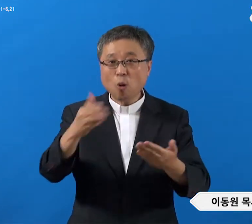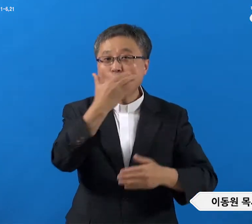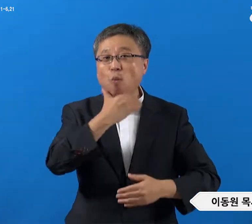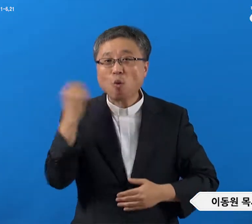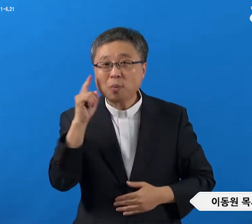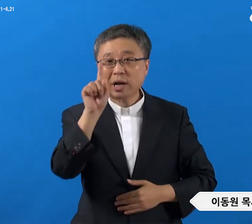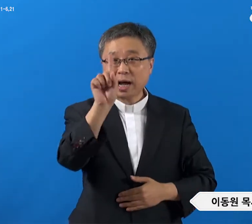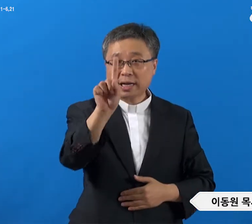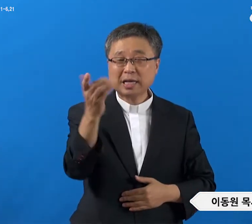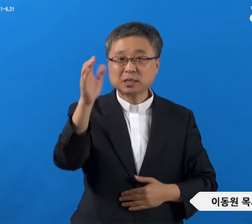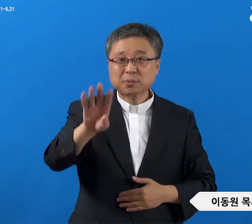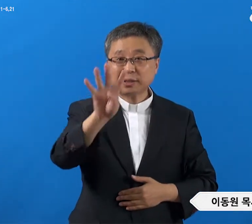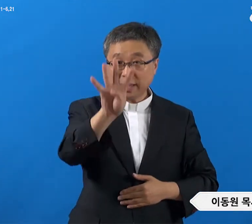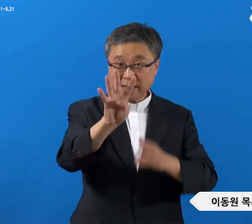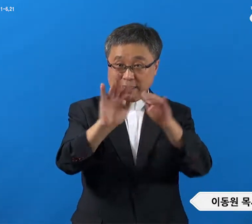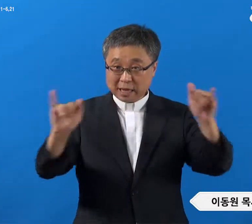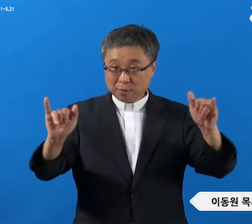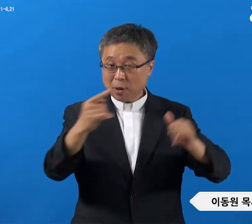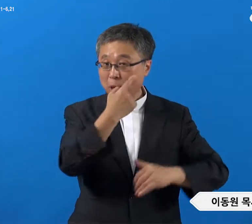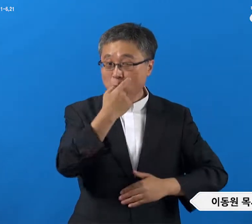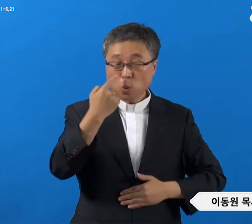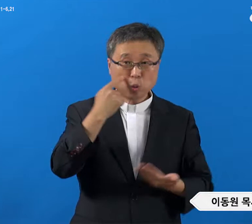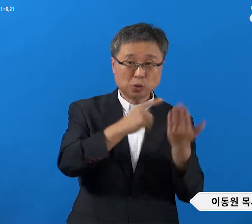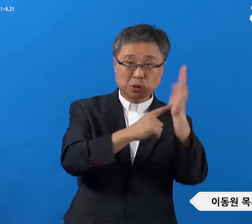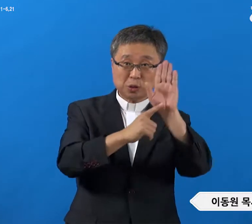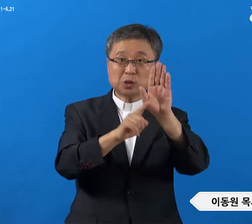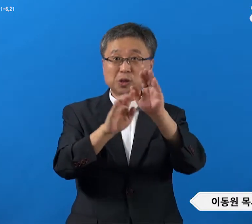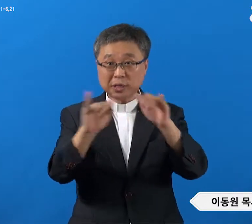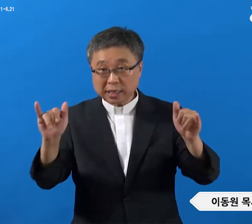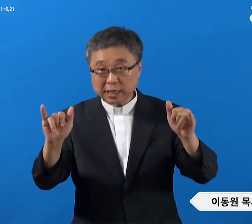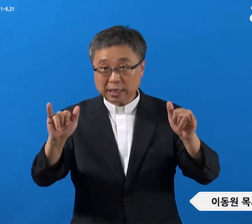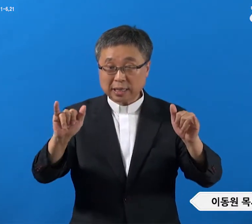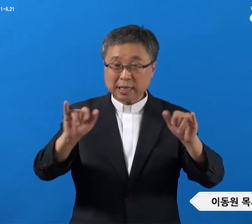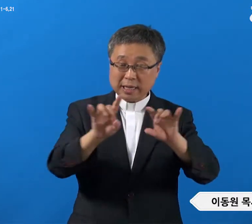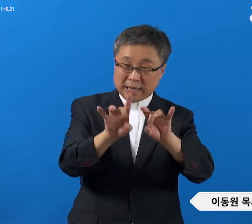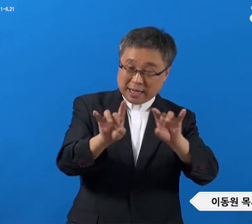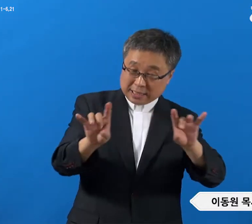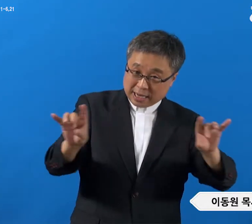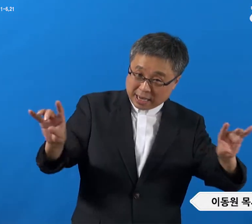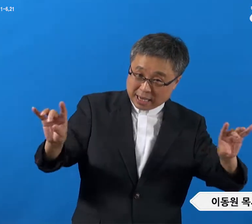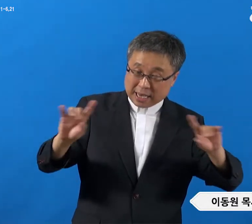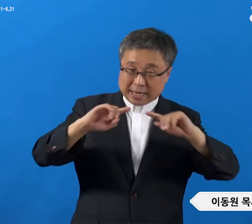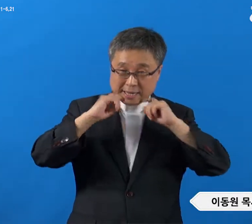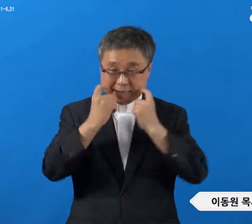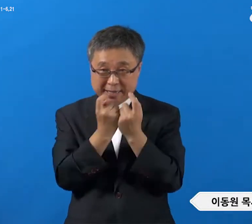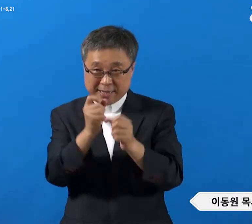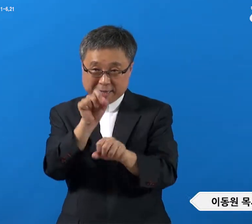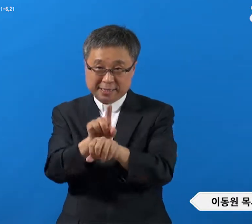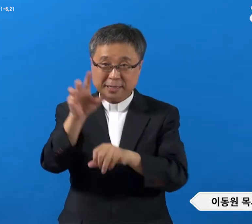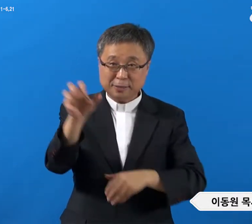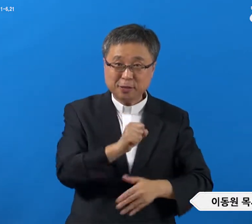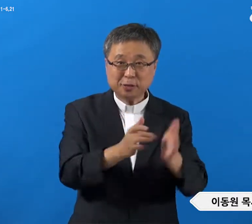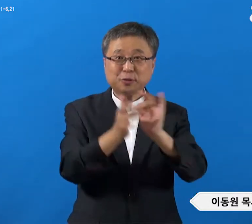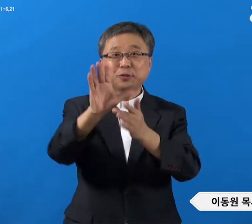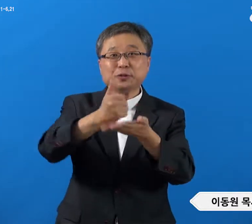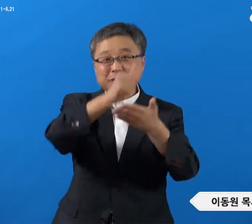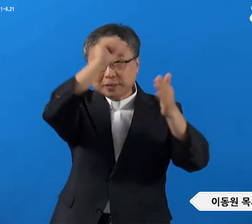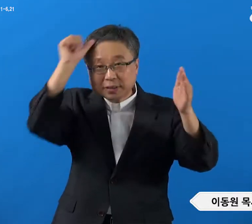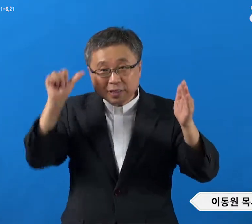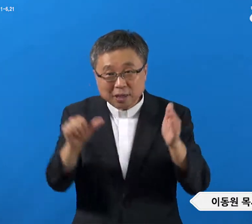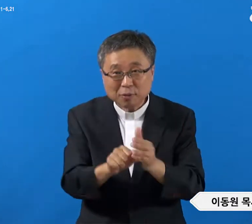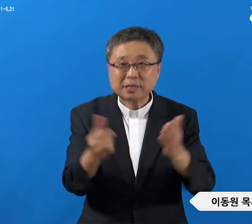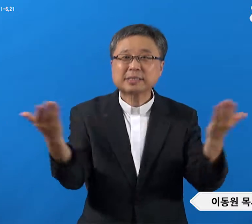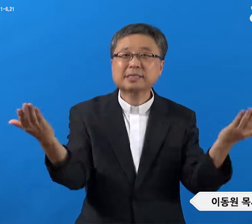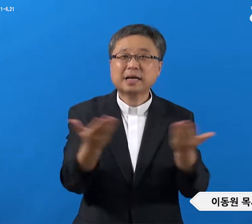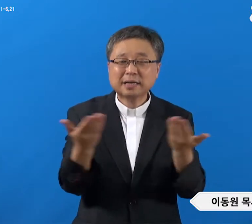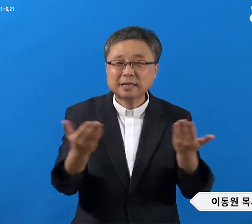하나이지만 4명의 증인들이 각자 자신의 개성을 가지고 예수 그리스도의 생애와 사건을 증언하게